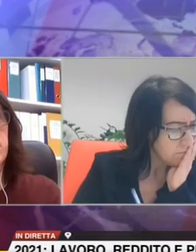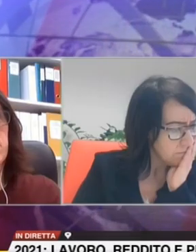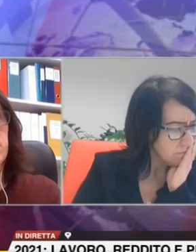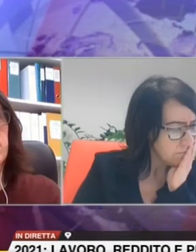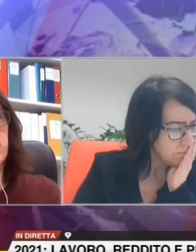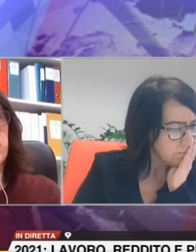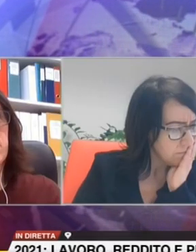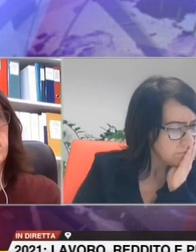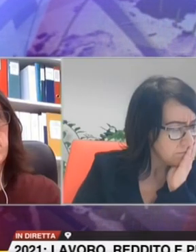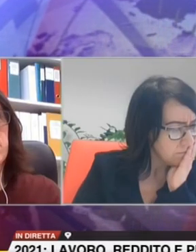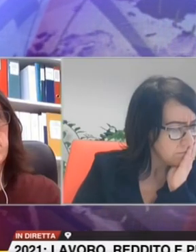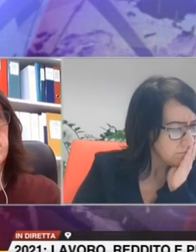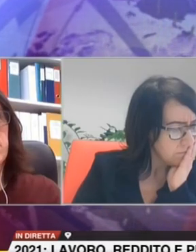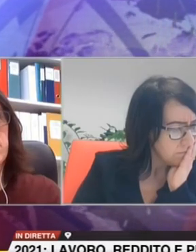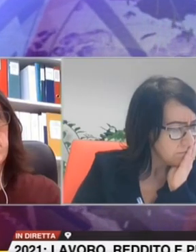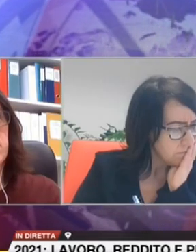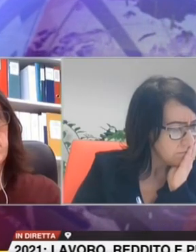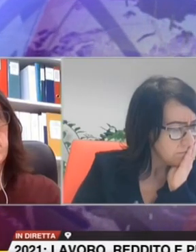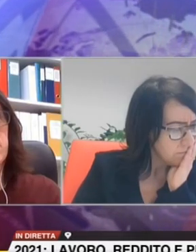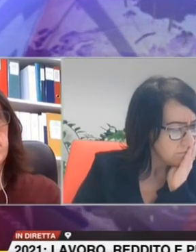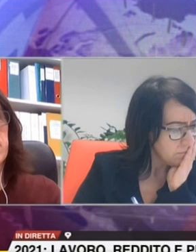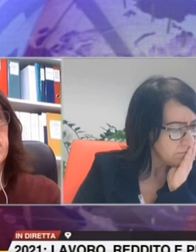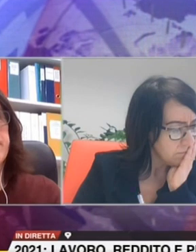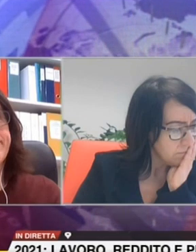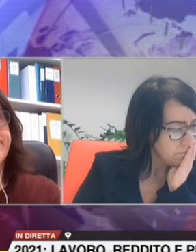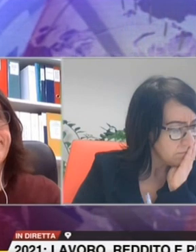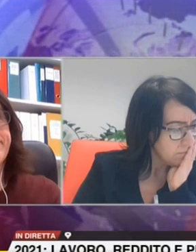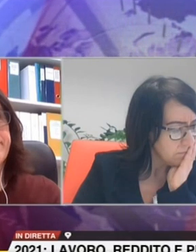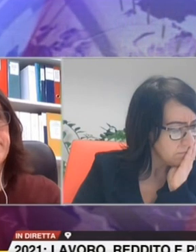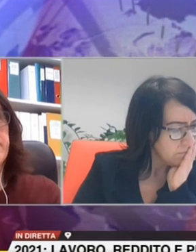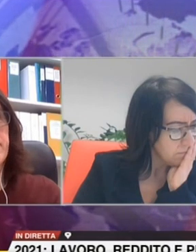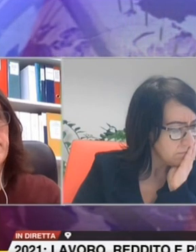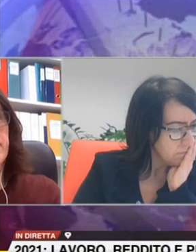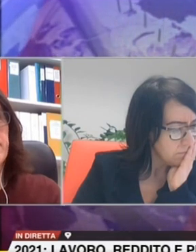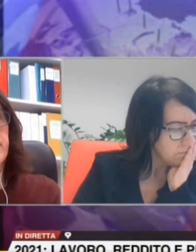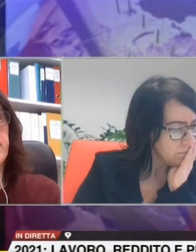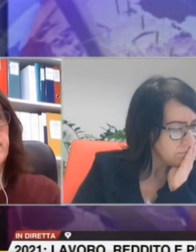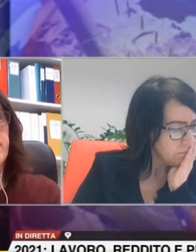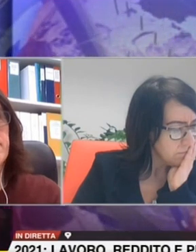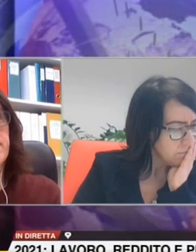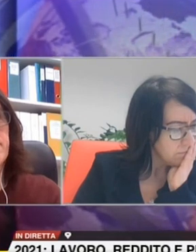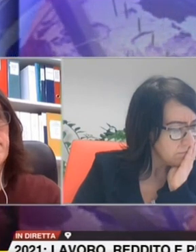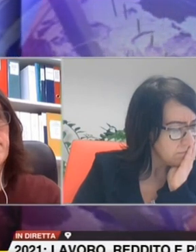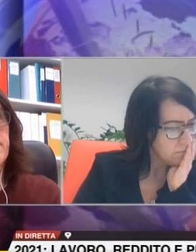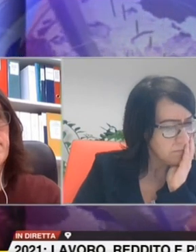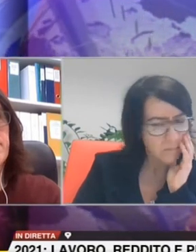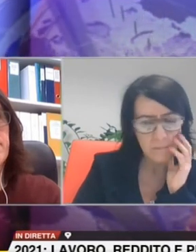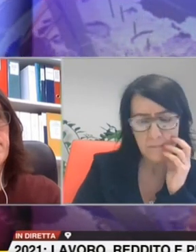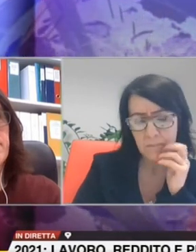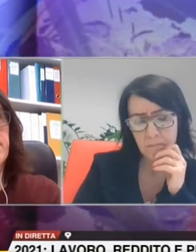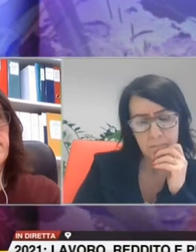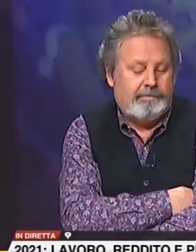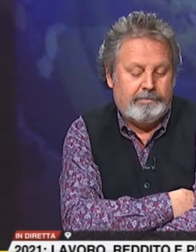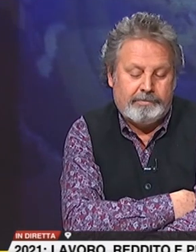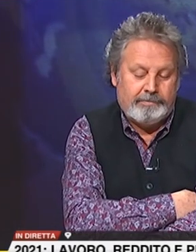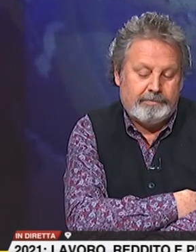moglie è 4,99 e poi abbiamo una figlia insieme. Fuori qualche volta aiutiamo se anche lei. Insieme fa parte